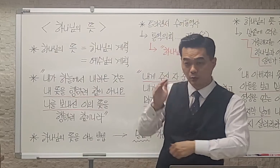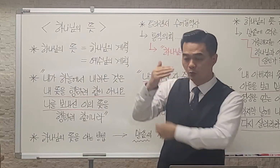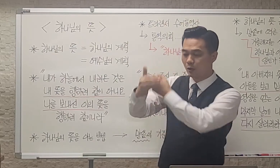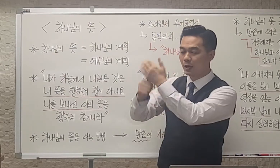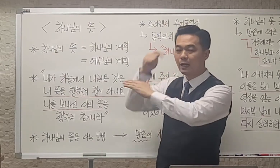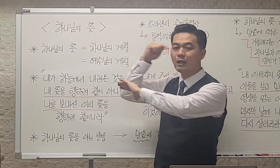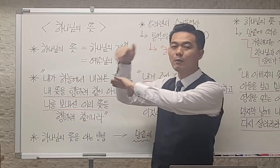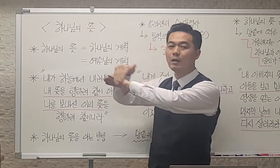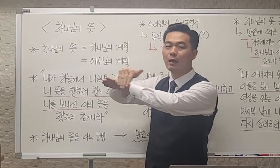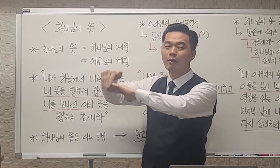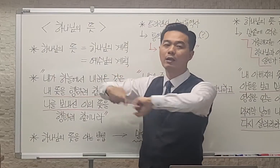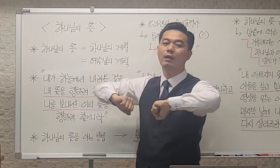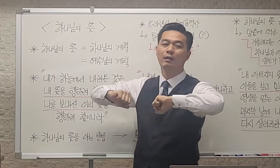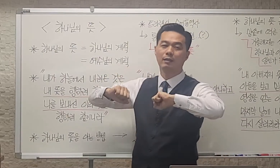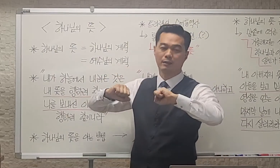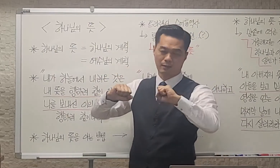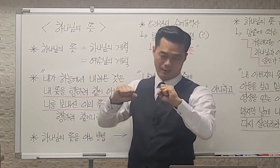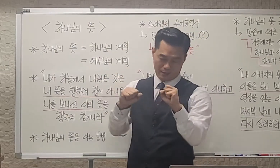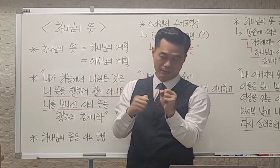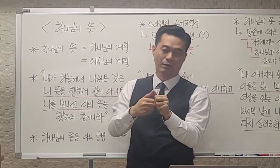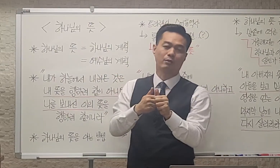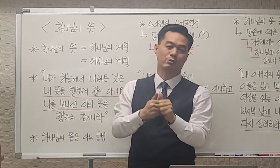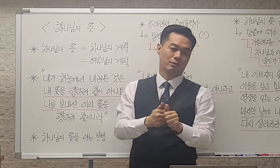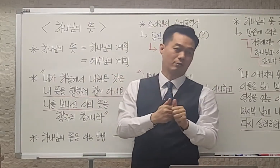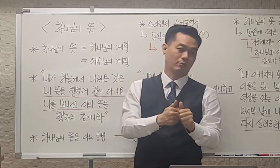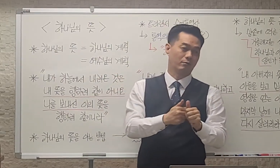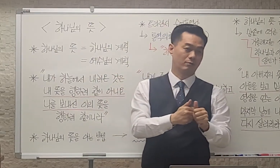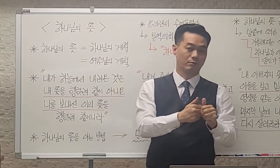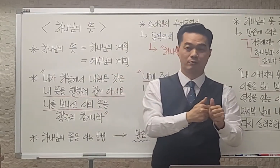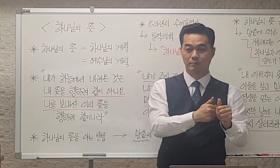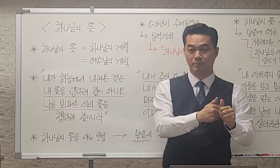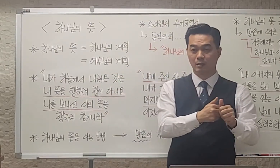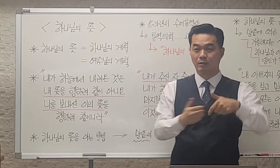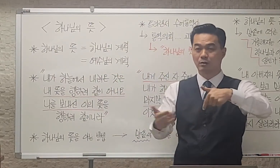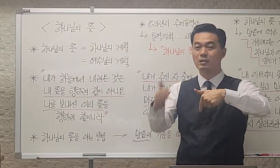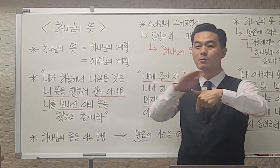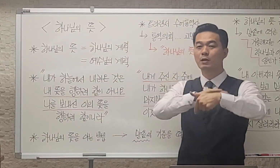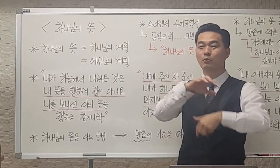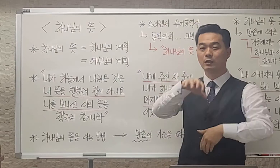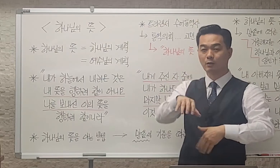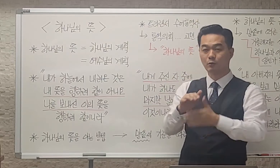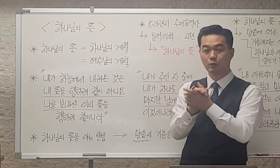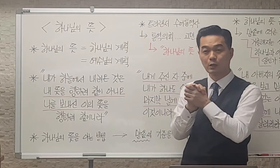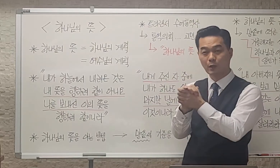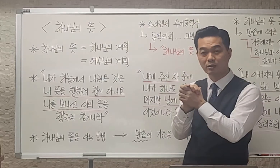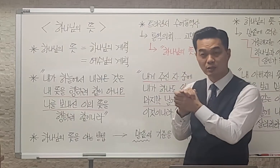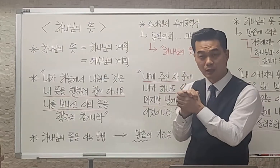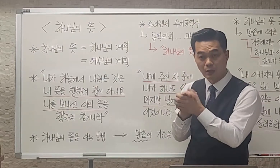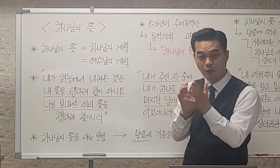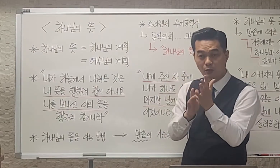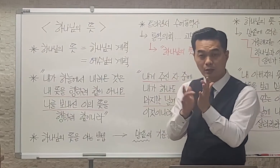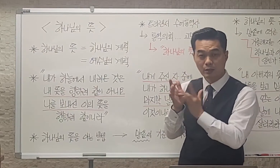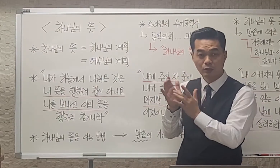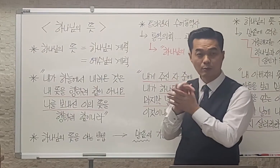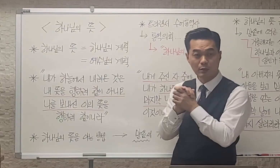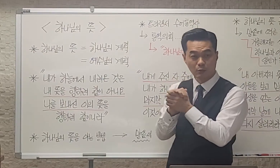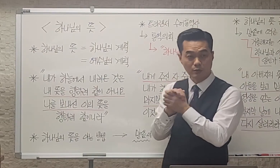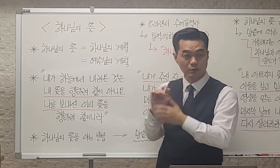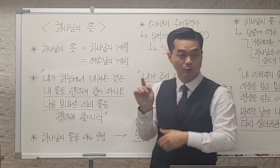아니고 하나님의 계획에 따라서 가고 있어요. 그래서 겟세마네 동산에서도 기도하셨잖아요. 예수님이 기도하셨어요.